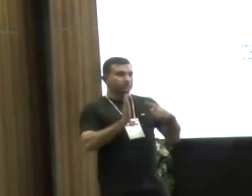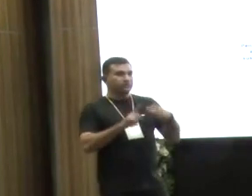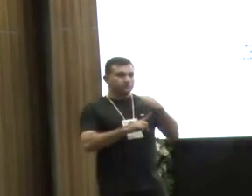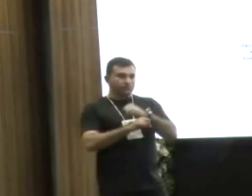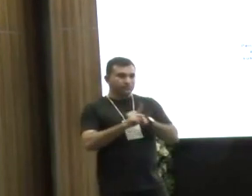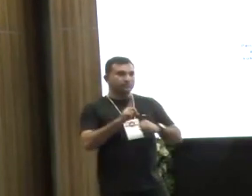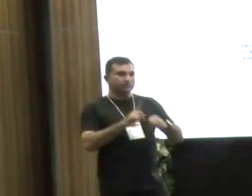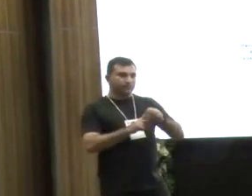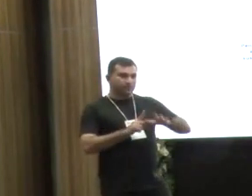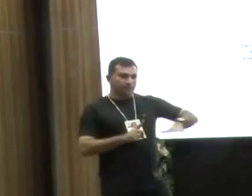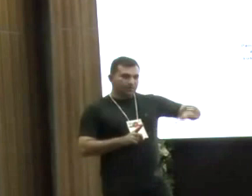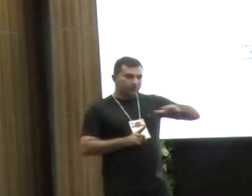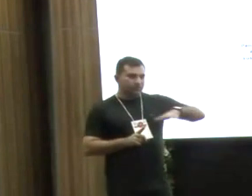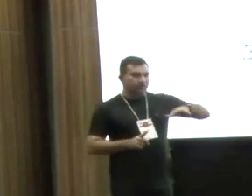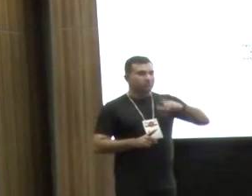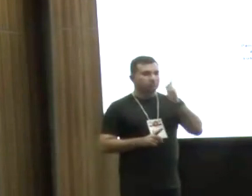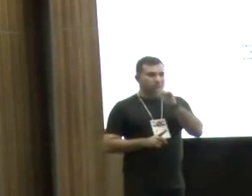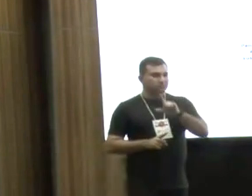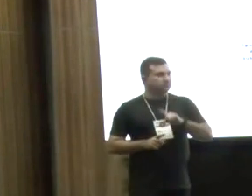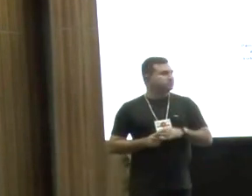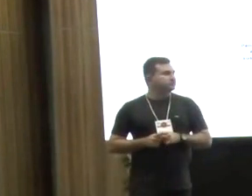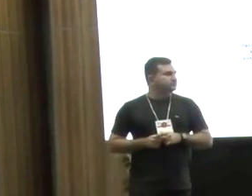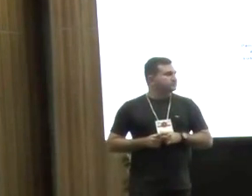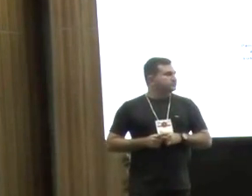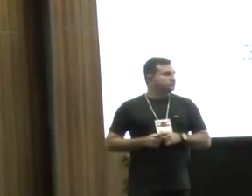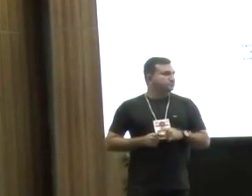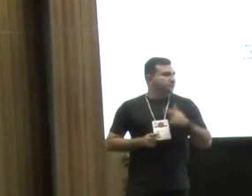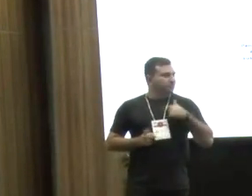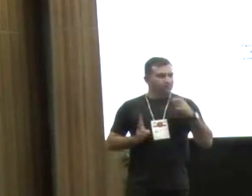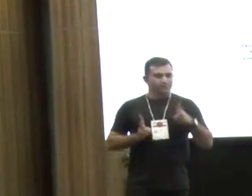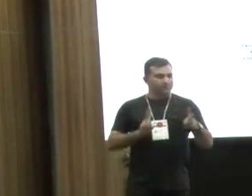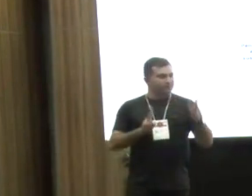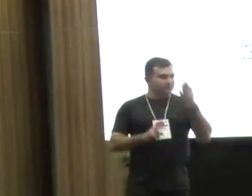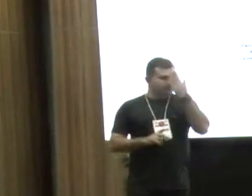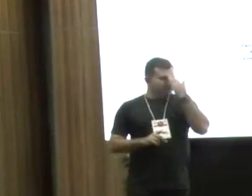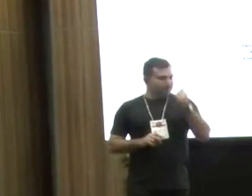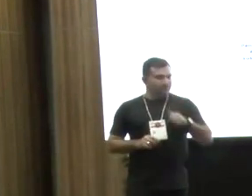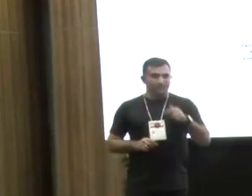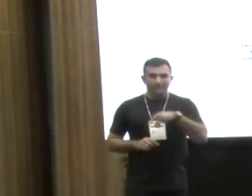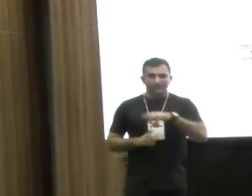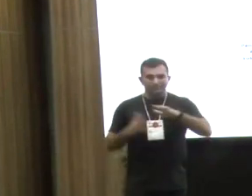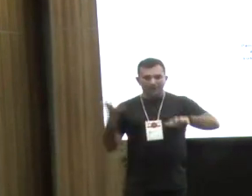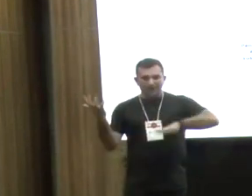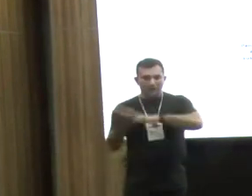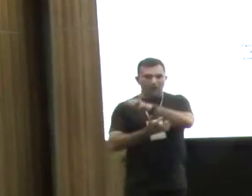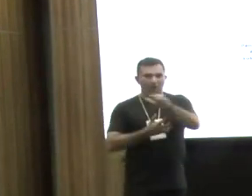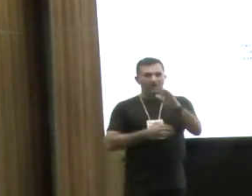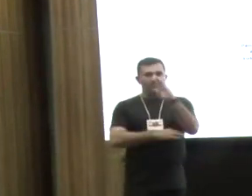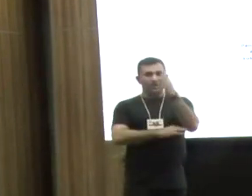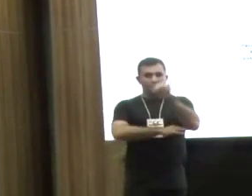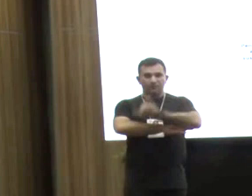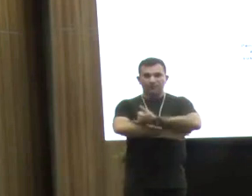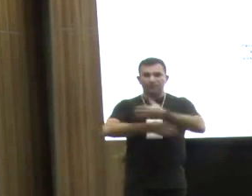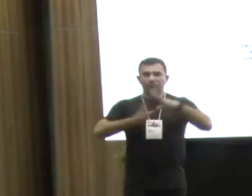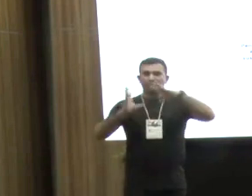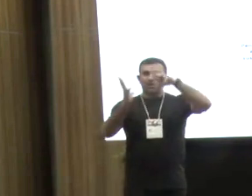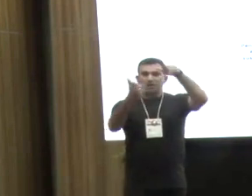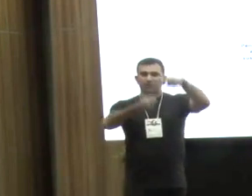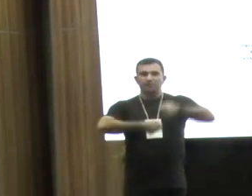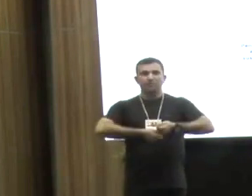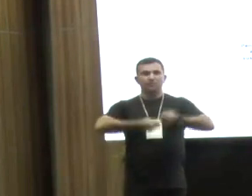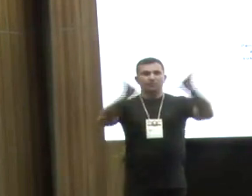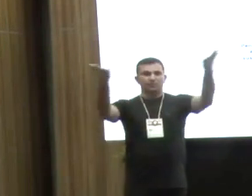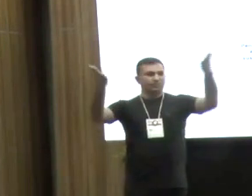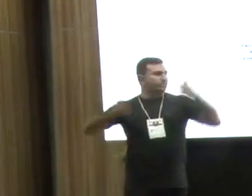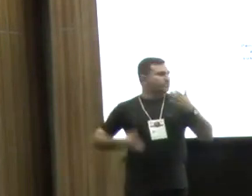na região. Aí eu falei, eu sempre soube, a revolução ia se dar de Pau dos Ferros para o mundo.